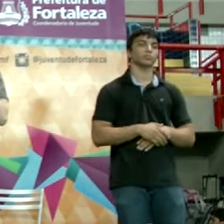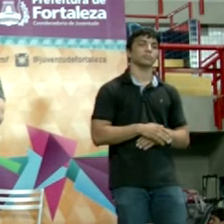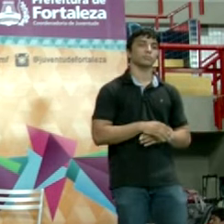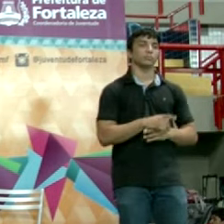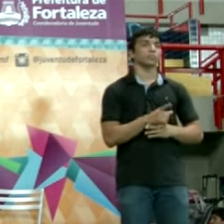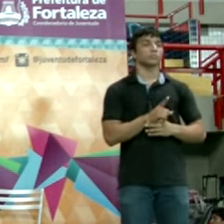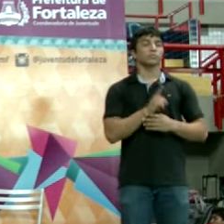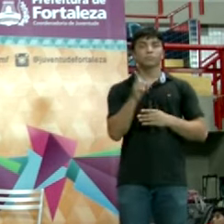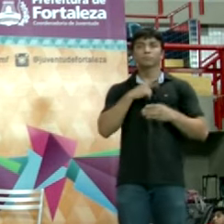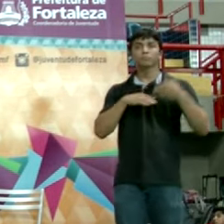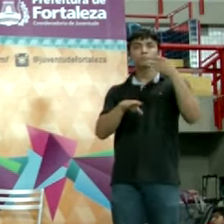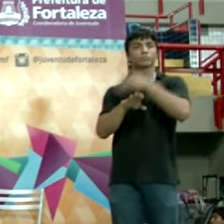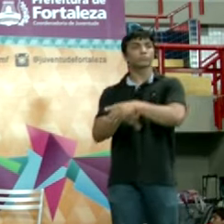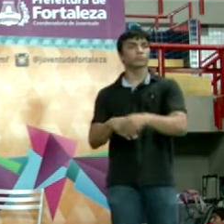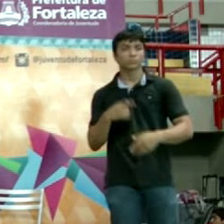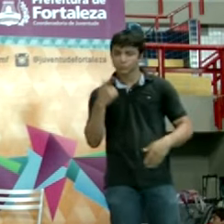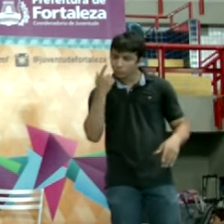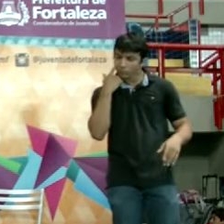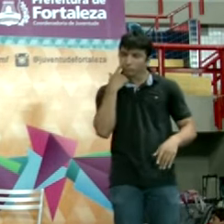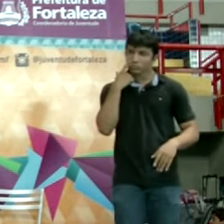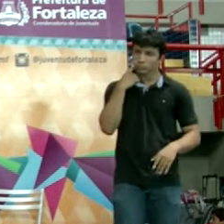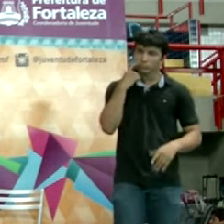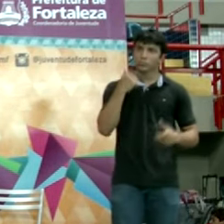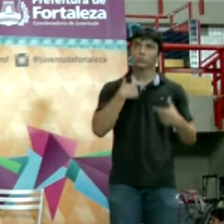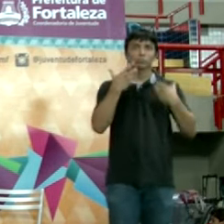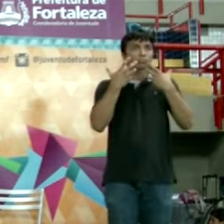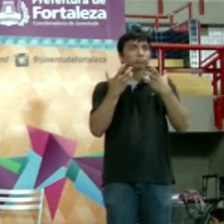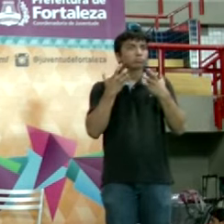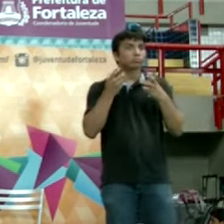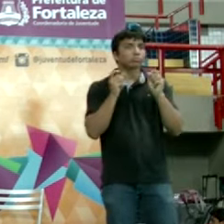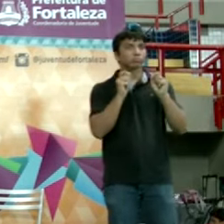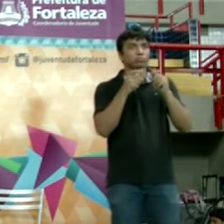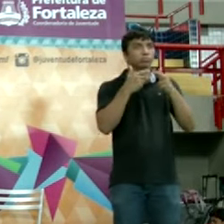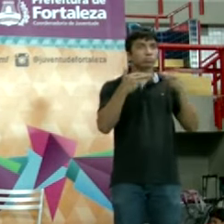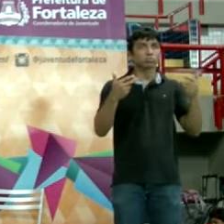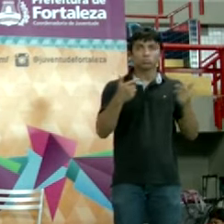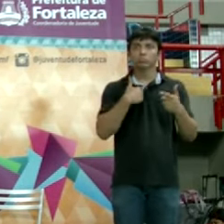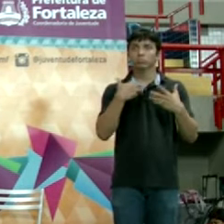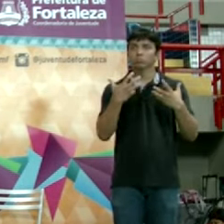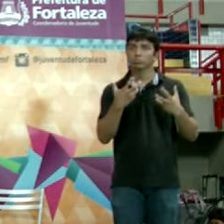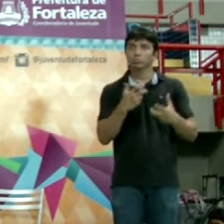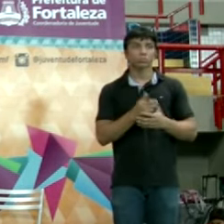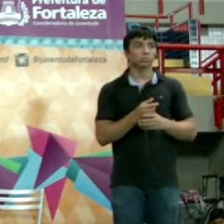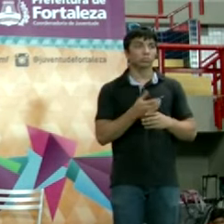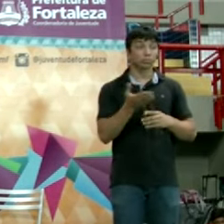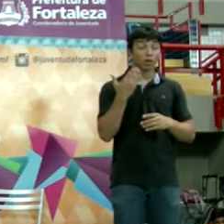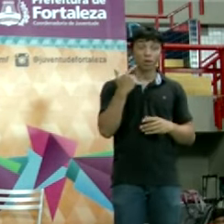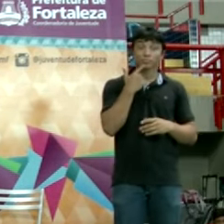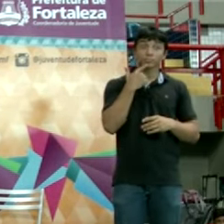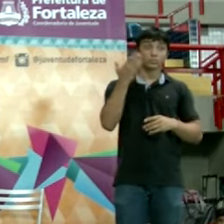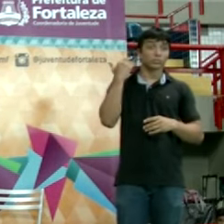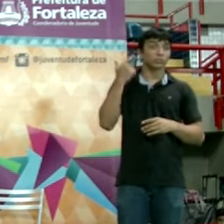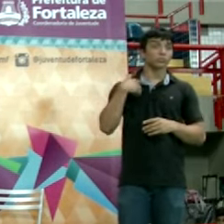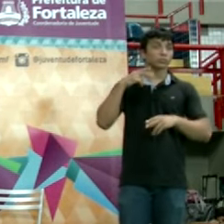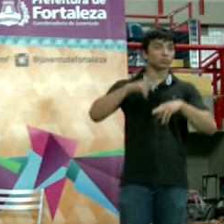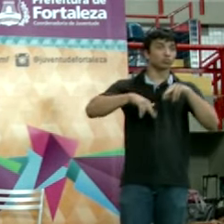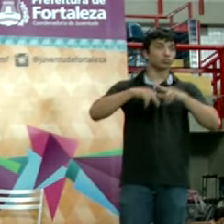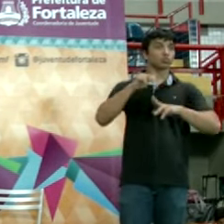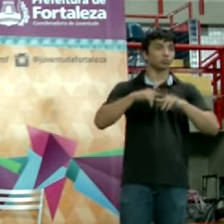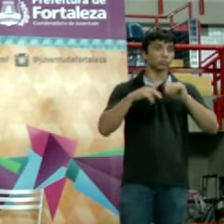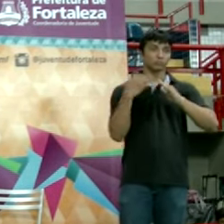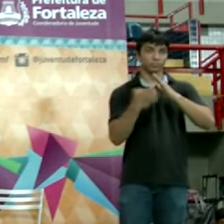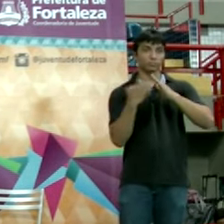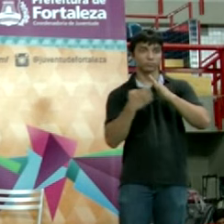E aí naquele dia eu tomei uma decisão que eu teria alguma coisa lá. E agora em junho faz um ano que eu abri a empresa